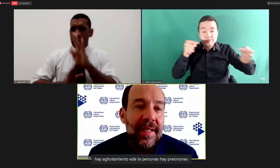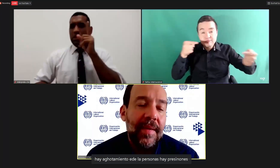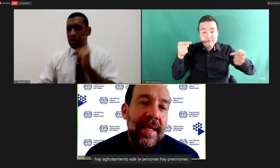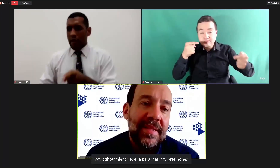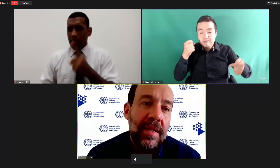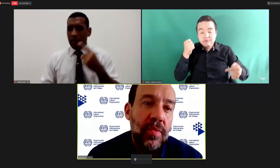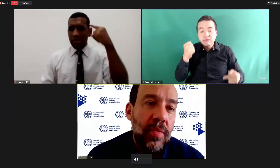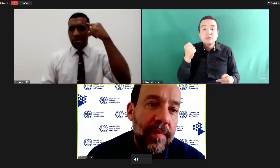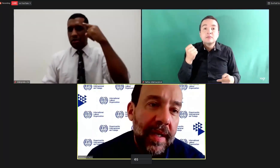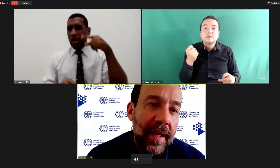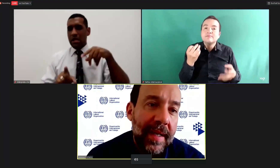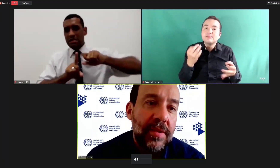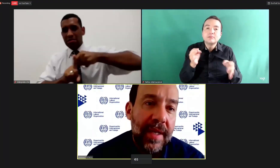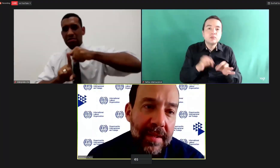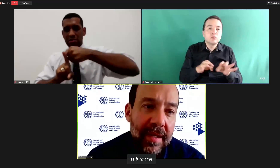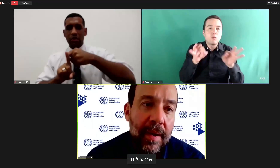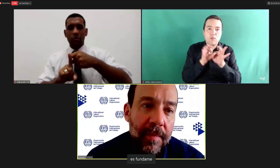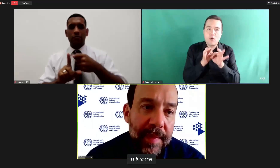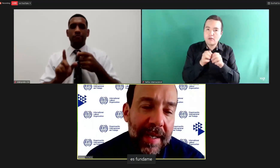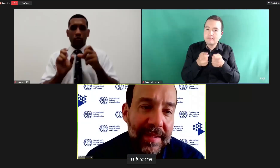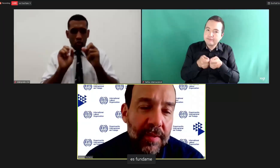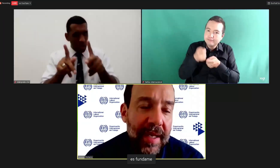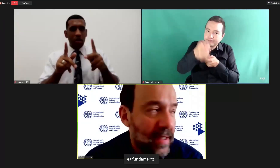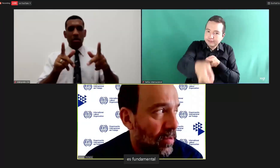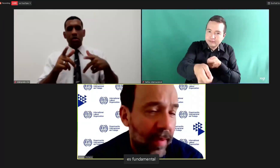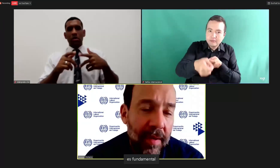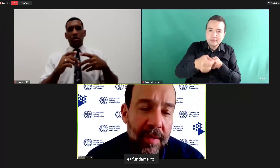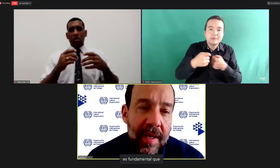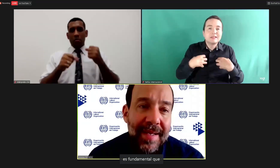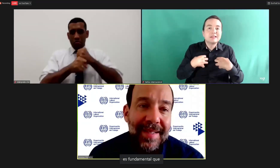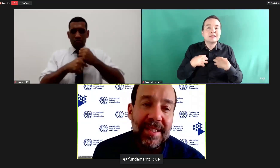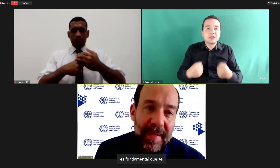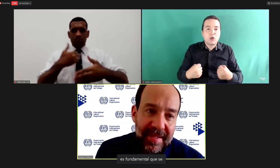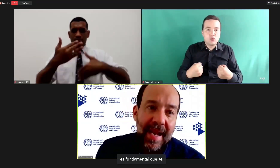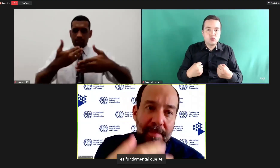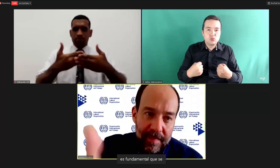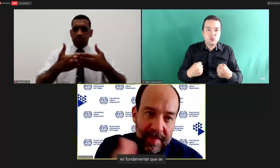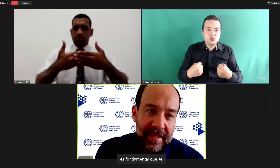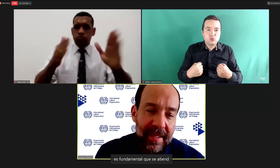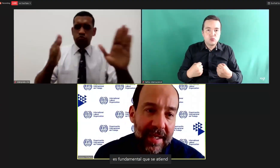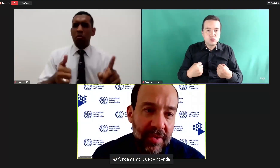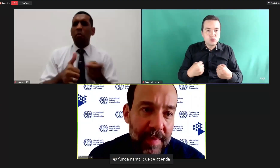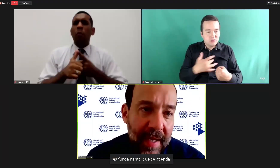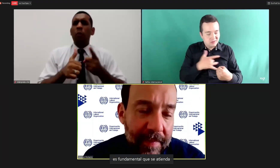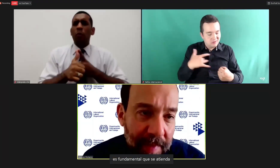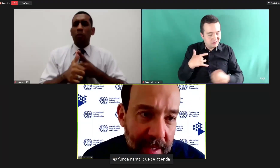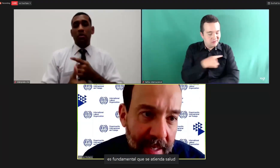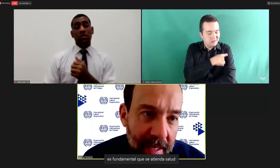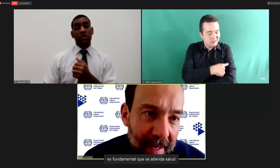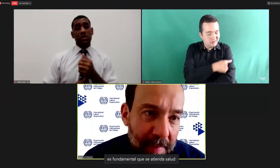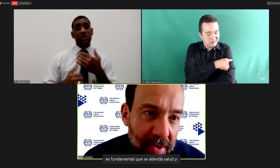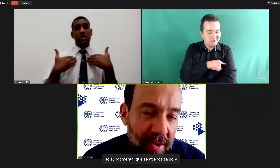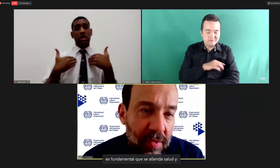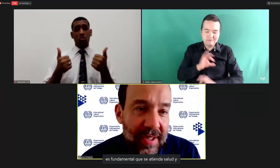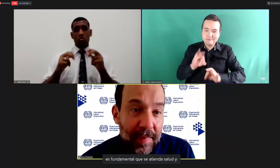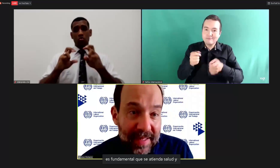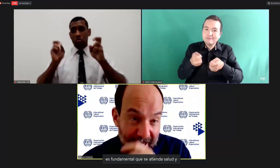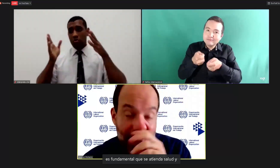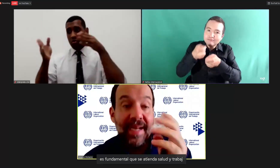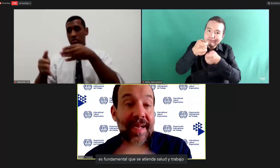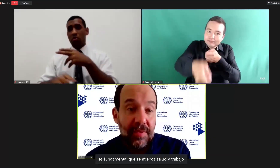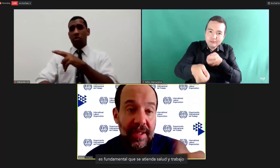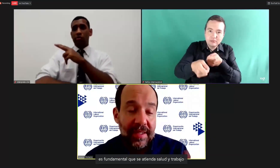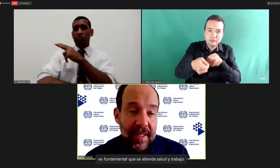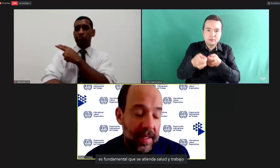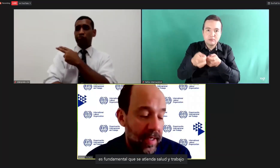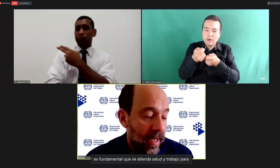se invista en la salud y la seguridad del trabajo, en la seguridad y salud del trabajo, y en especial, en este caso, para personas con